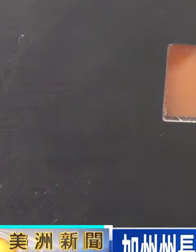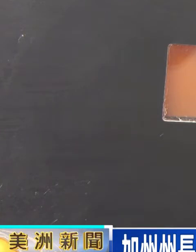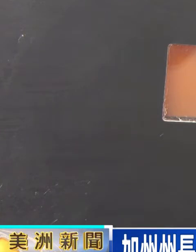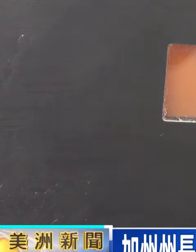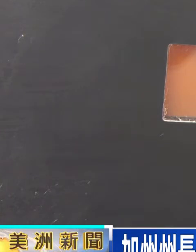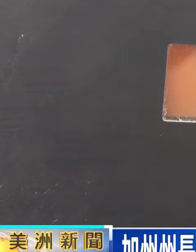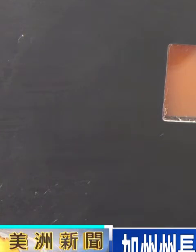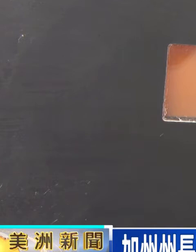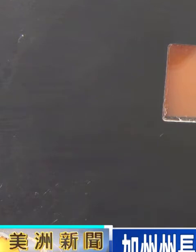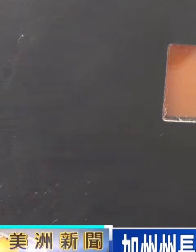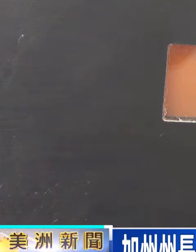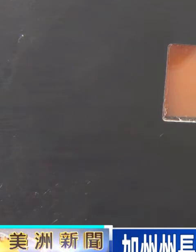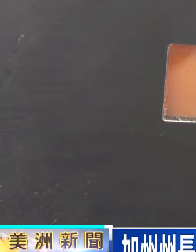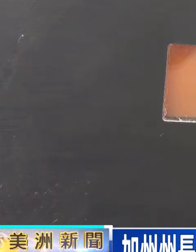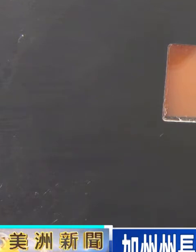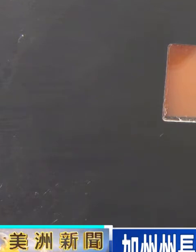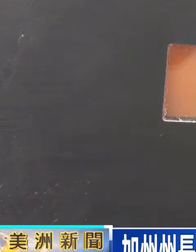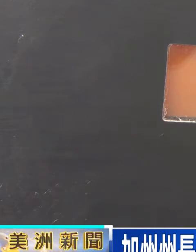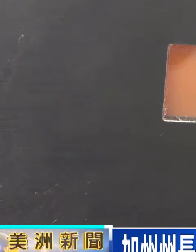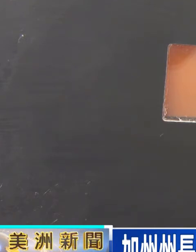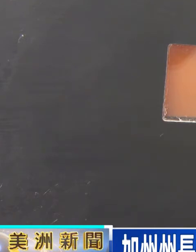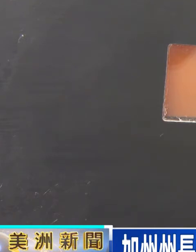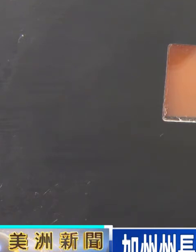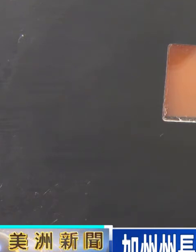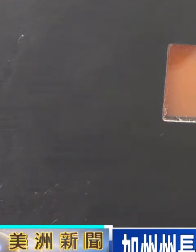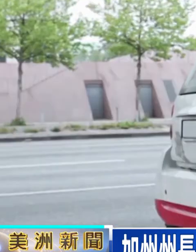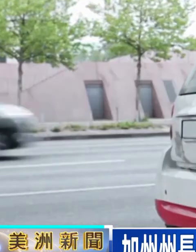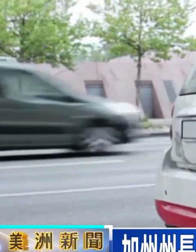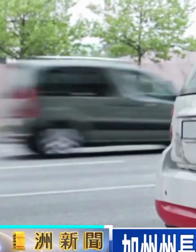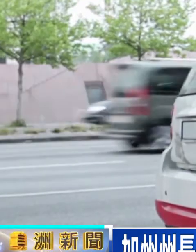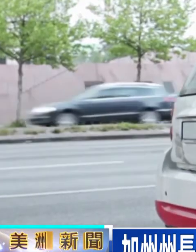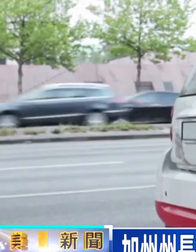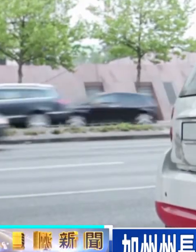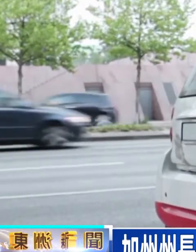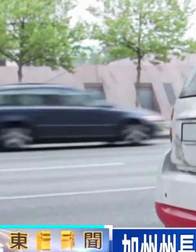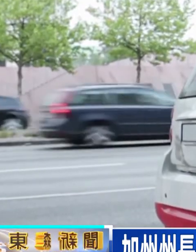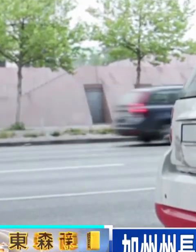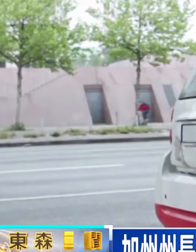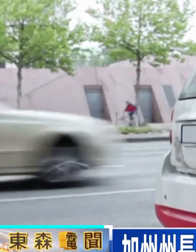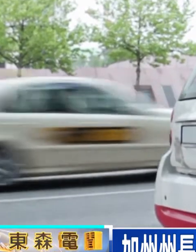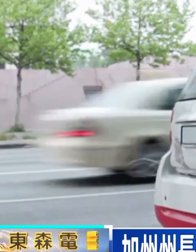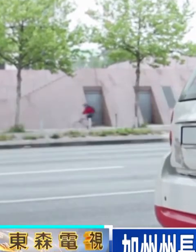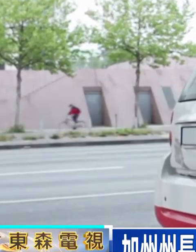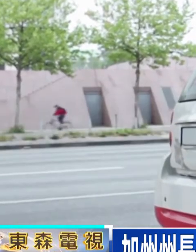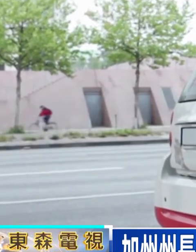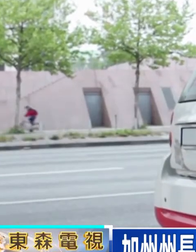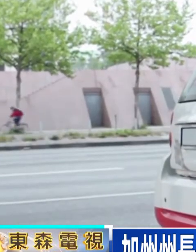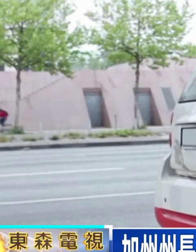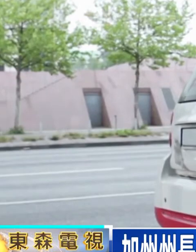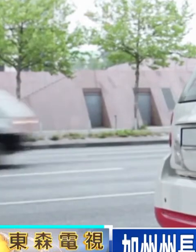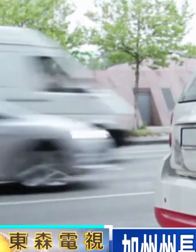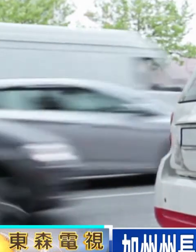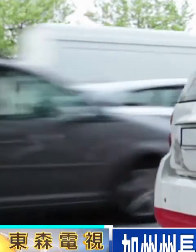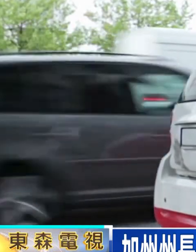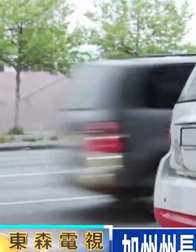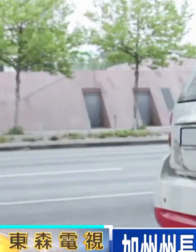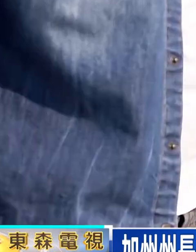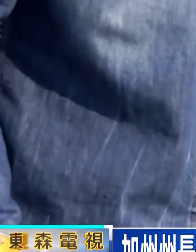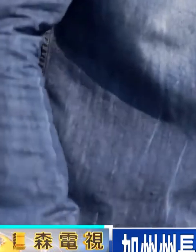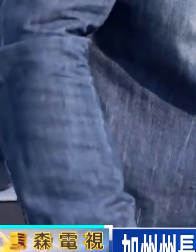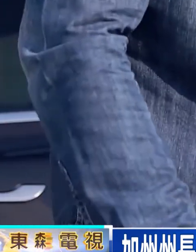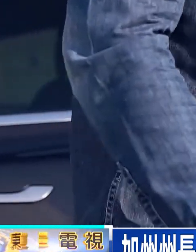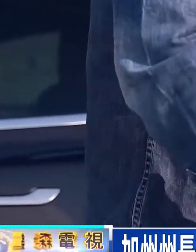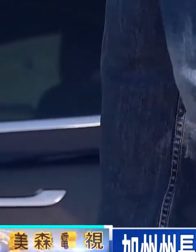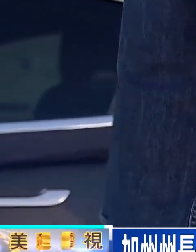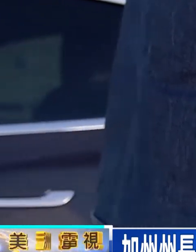动力的新车款2035年之后不准在加州销售。纽森还指示州政府各机构必须加速全州的充电站发展，